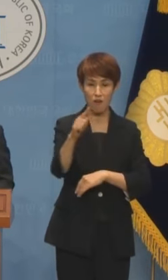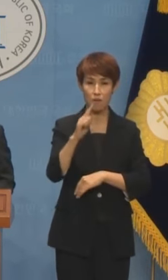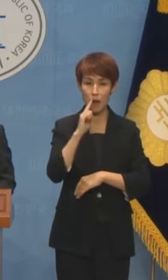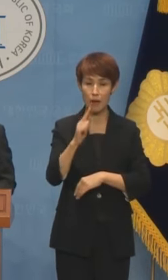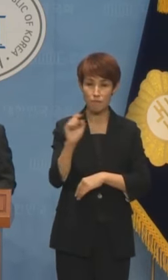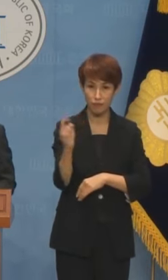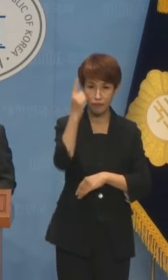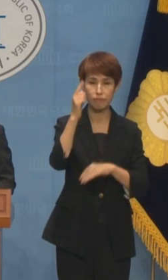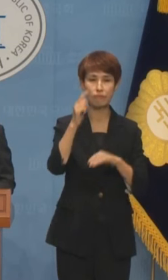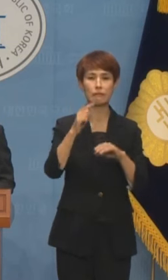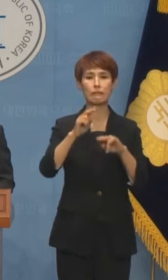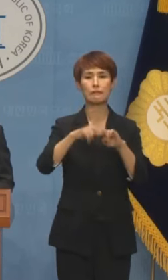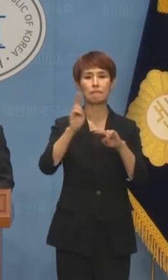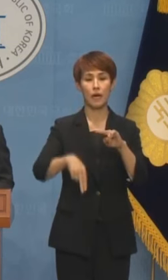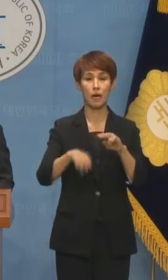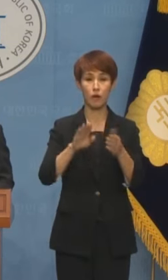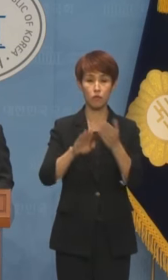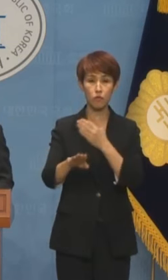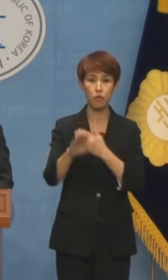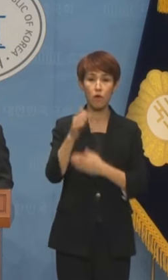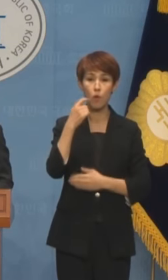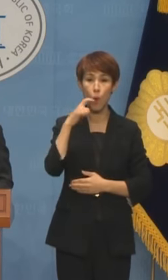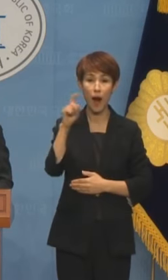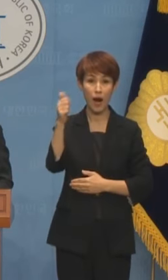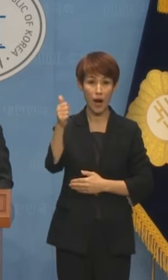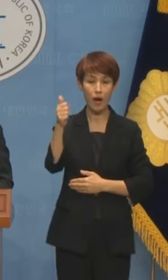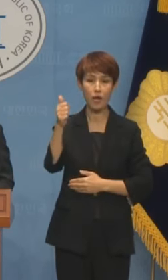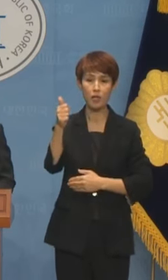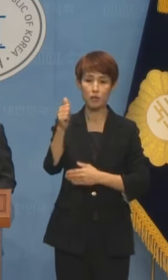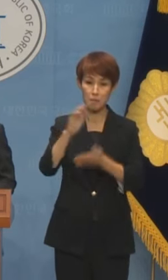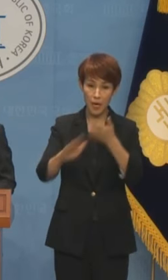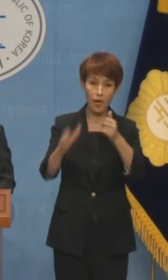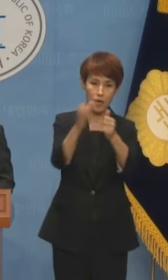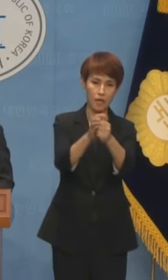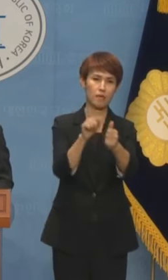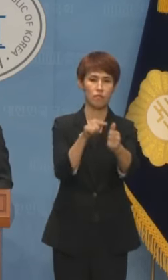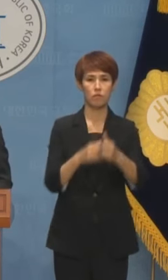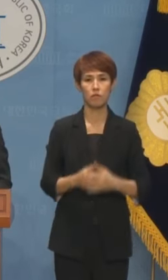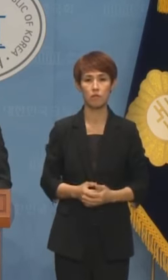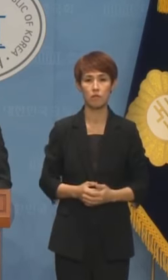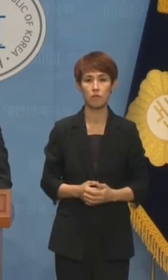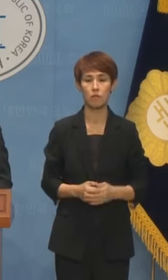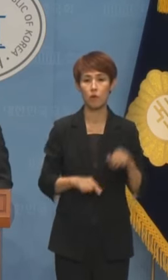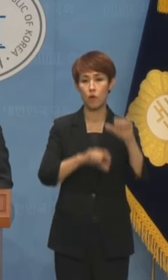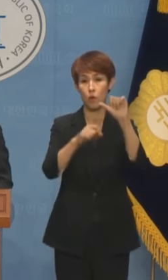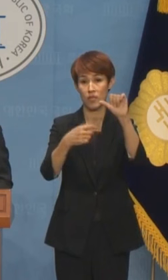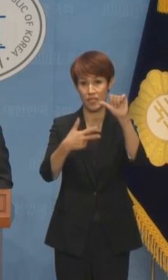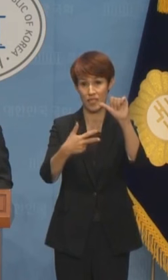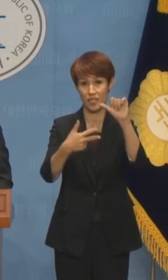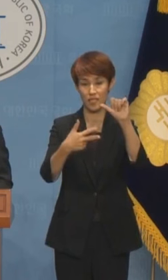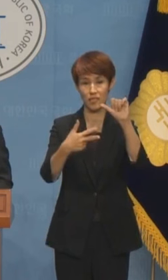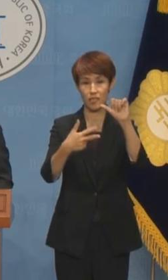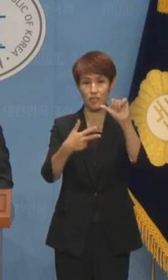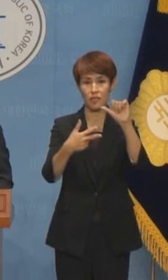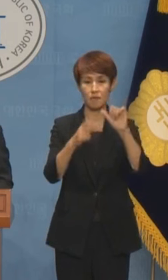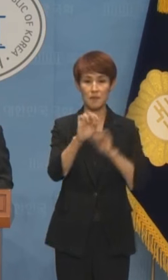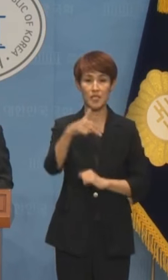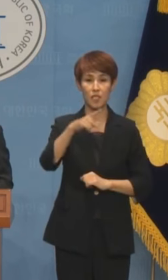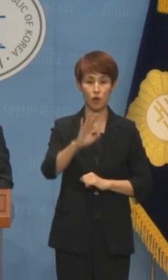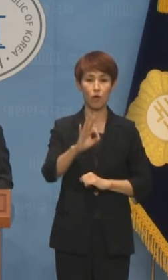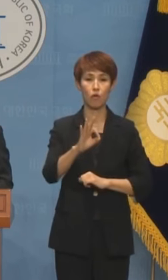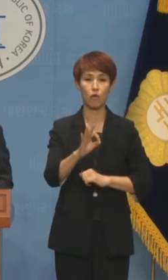물러난 황상무 전 수석의 후임입니다. 나흘 전인 5월 7일엔 민정수석을